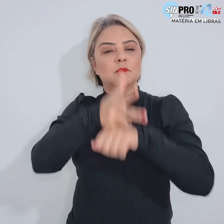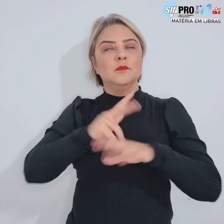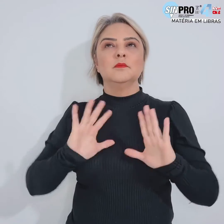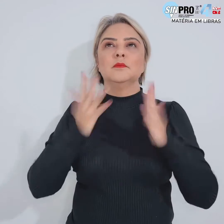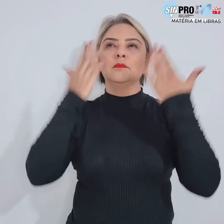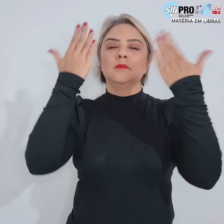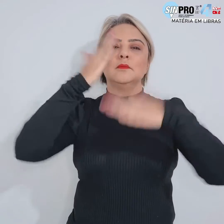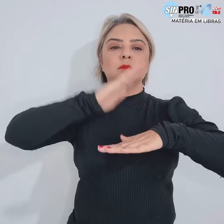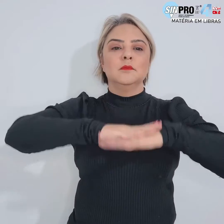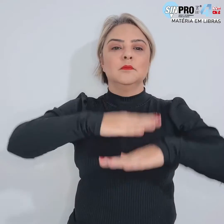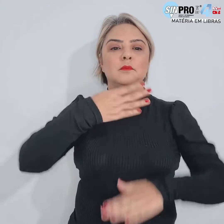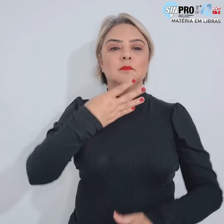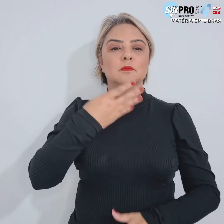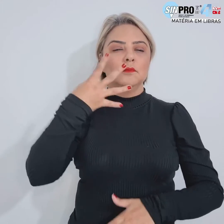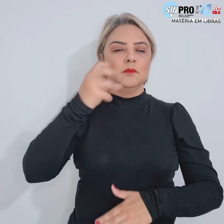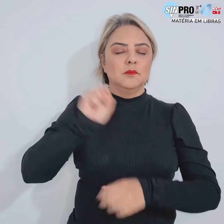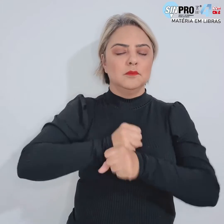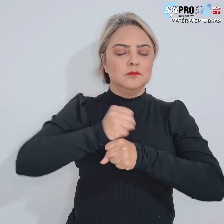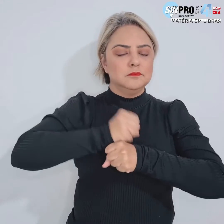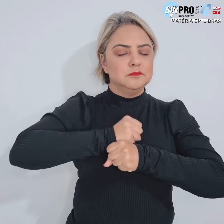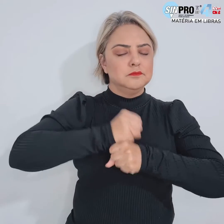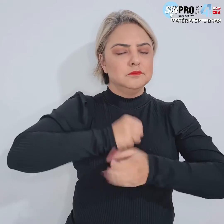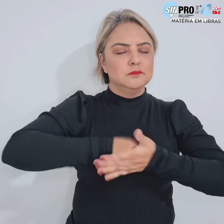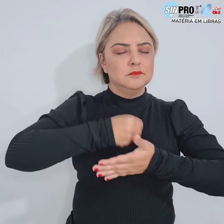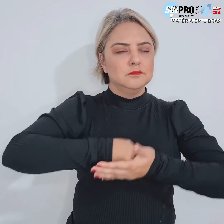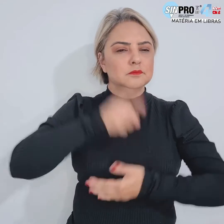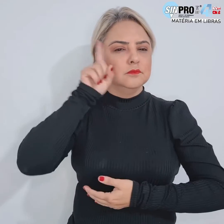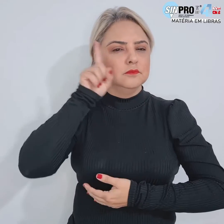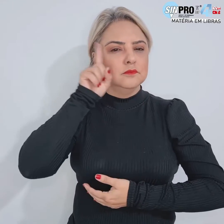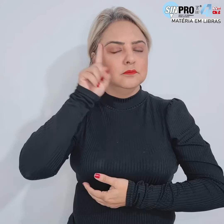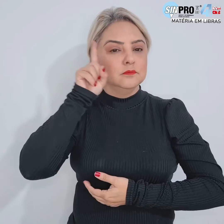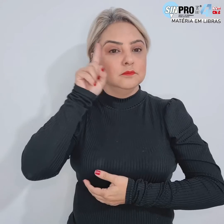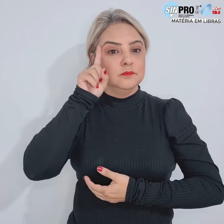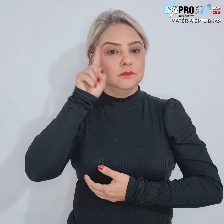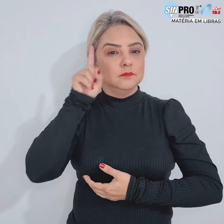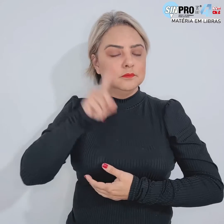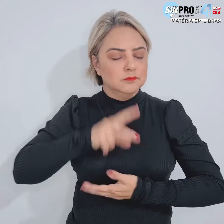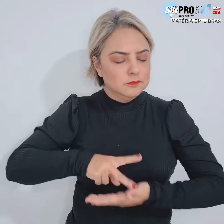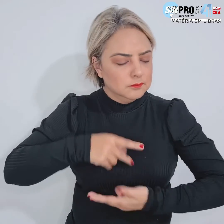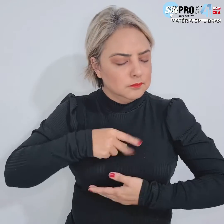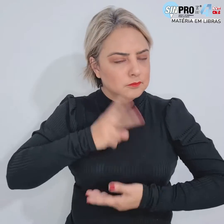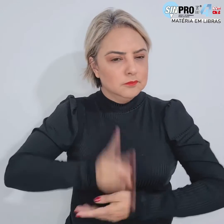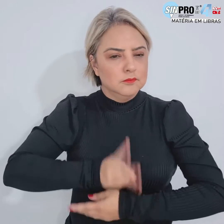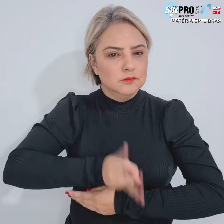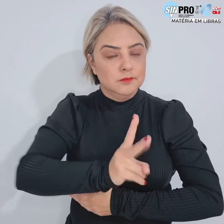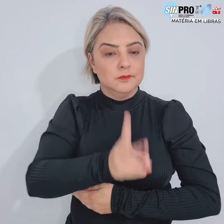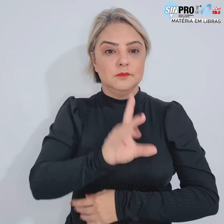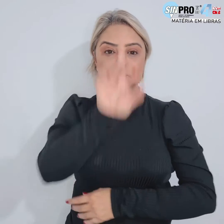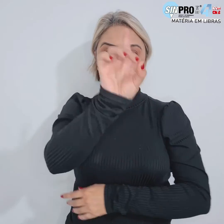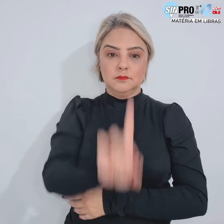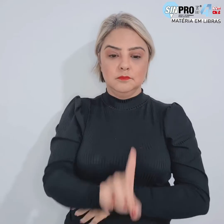de 4 décadas de luta diária e incansável pelo direito à educação